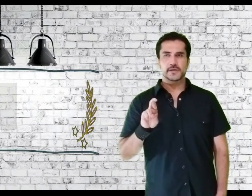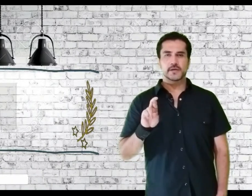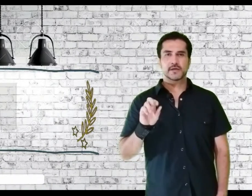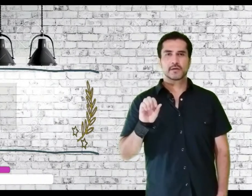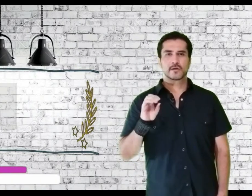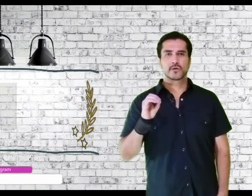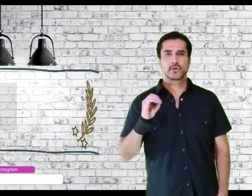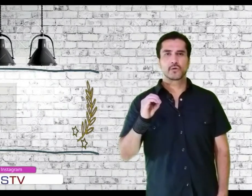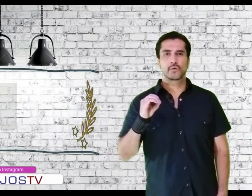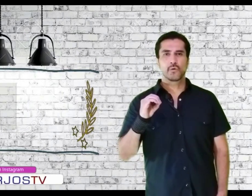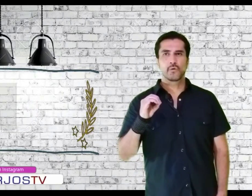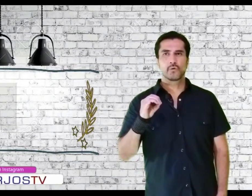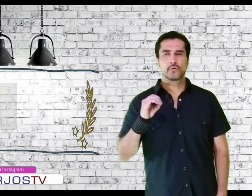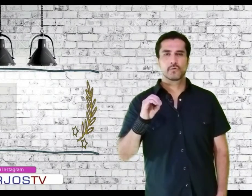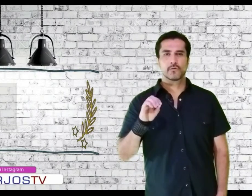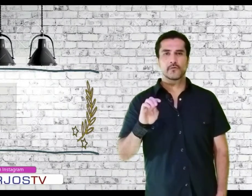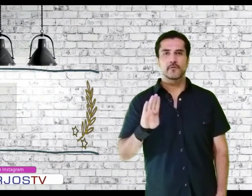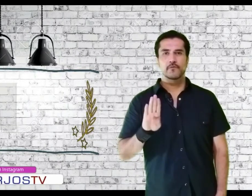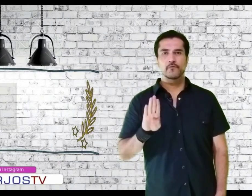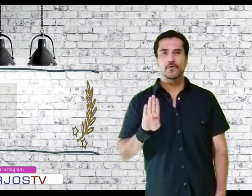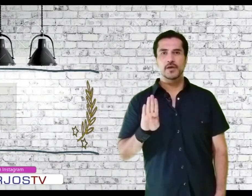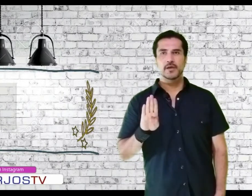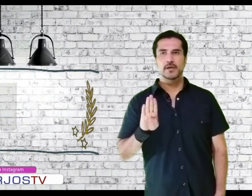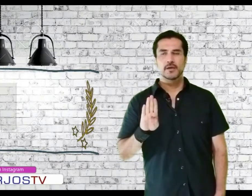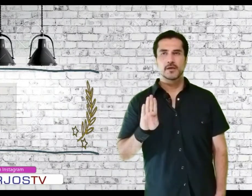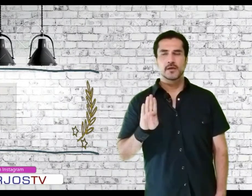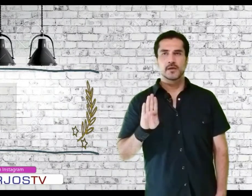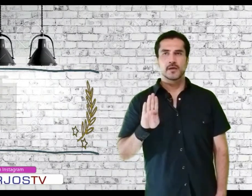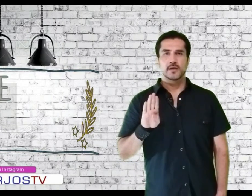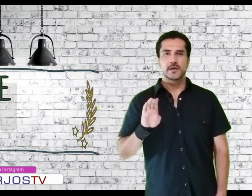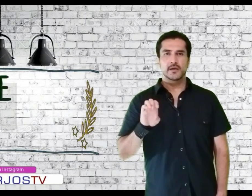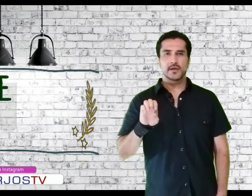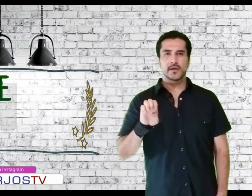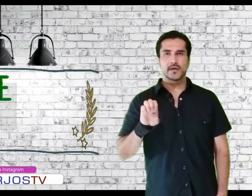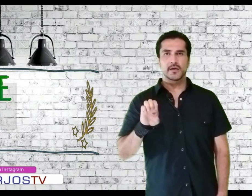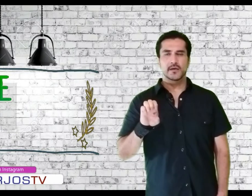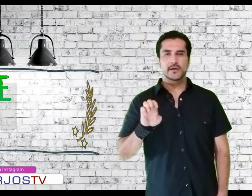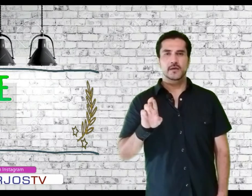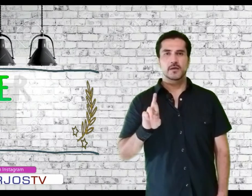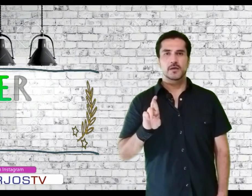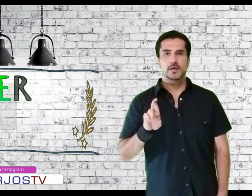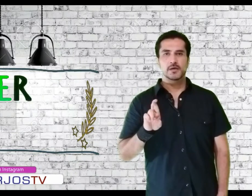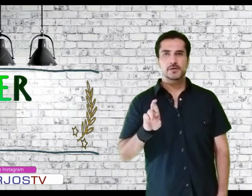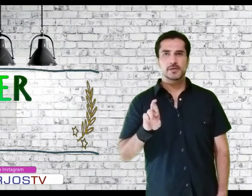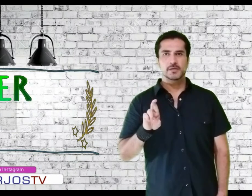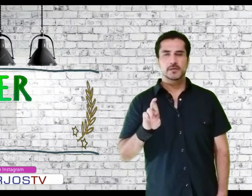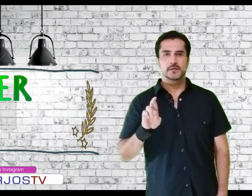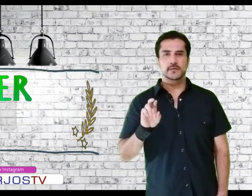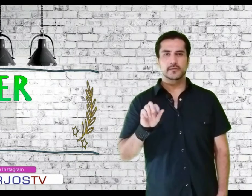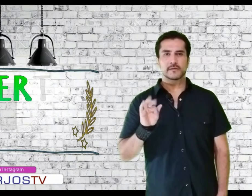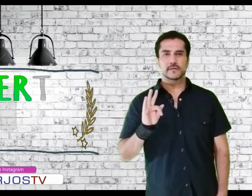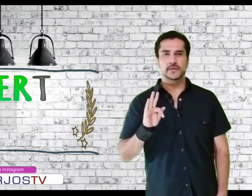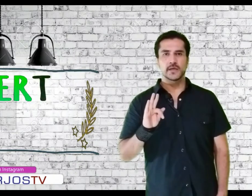R, O, V, E, R,